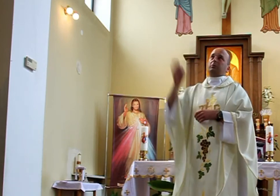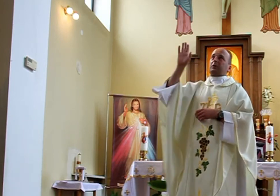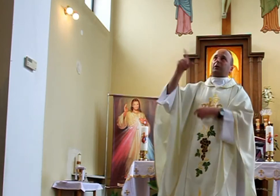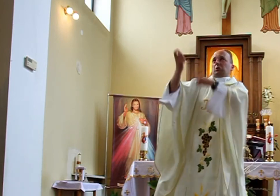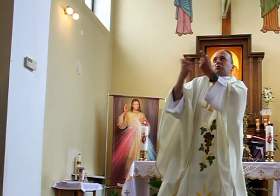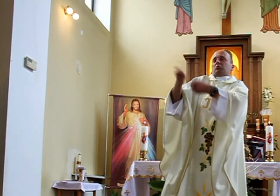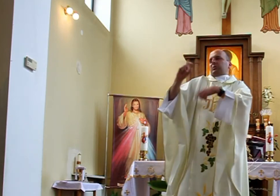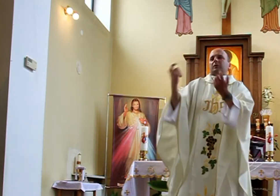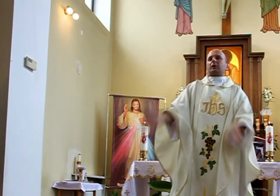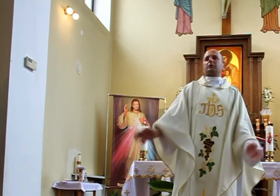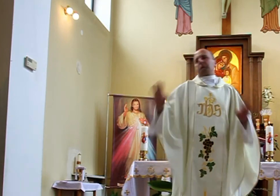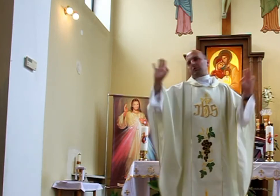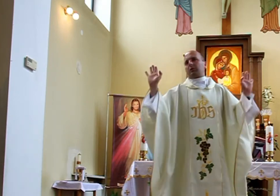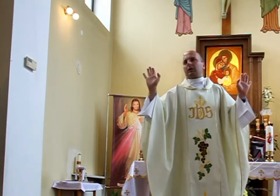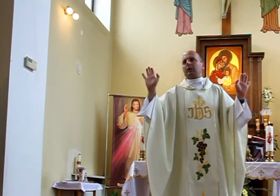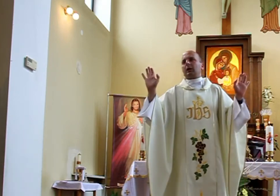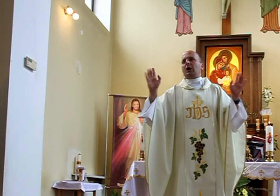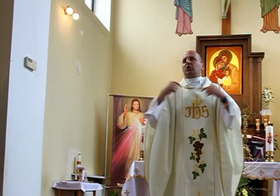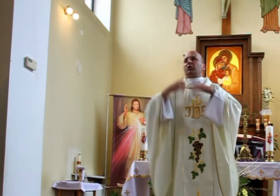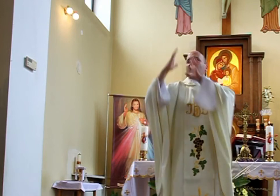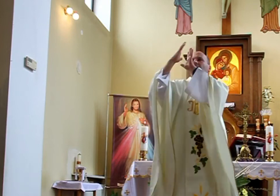Boże, rób co chcesz, powiem, to ja.